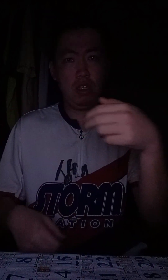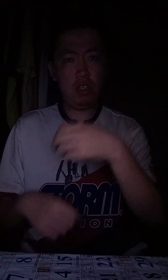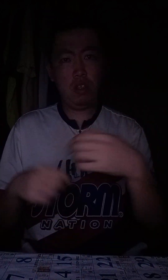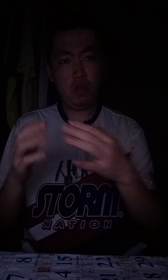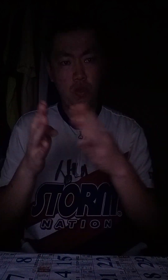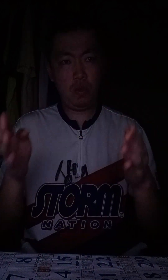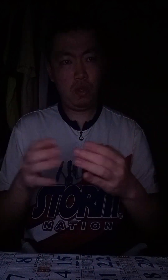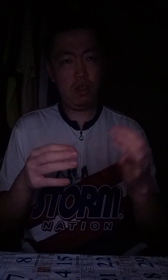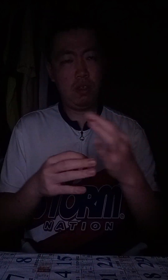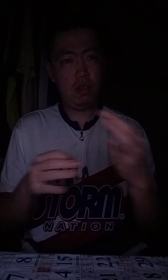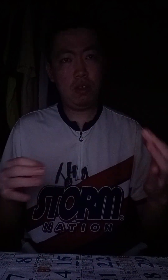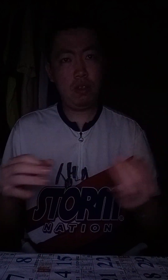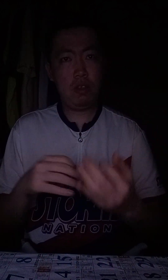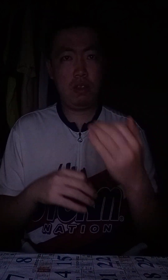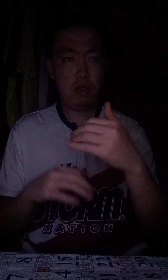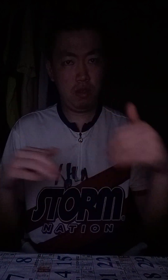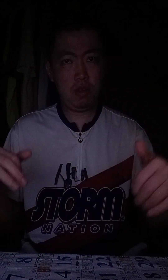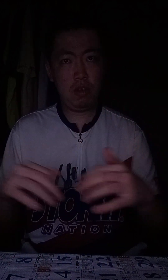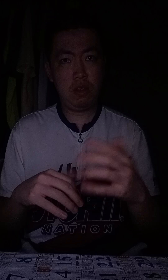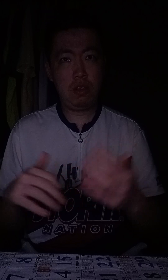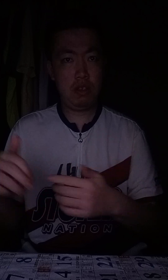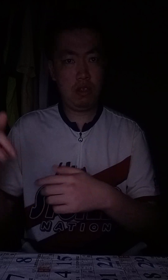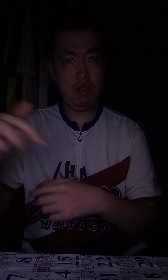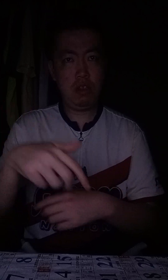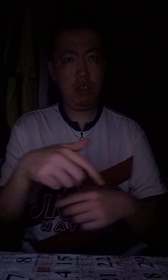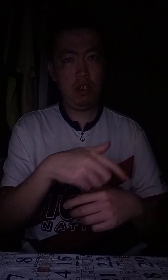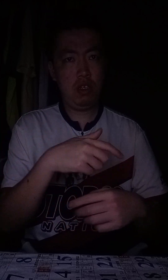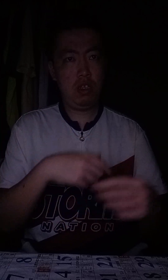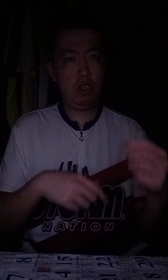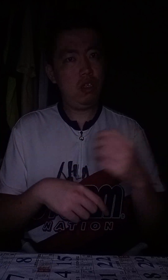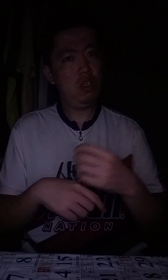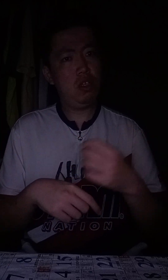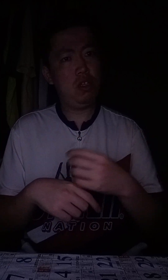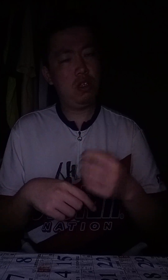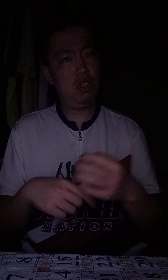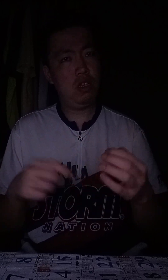교차로 직전의 도로입니다. 내리막 경사에 좌우로 굽은 도로입니다.